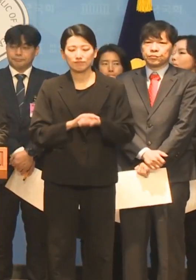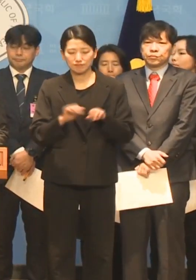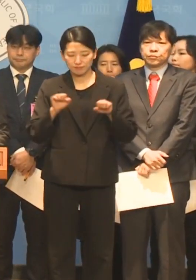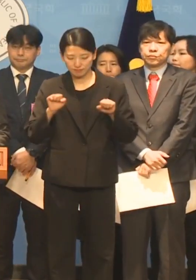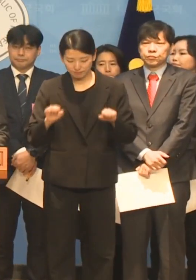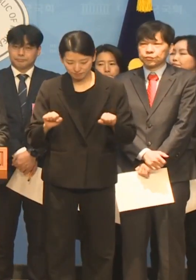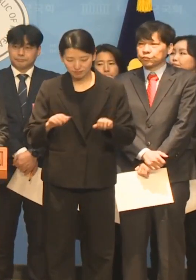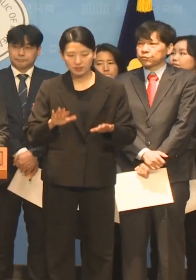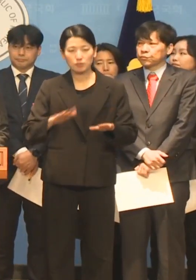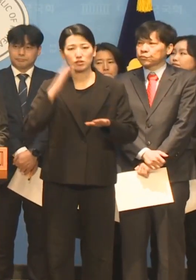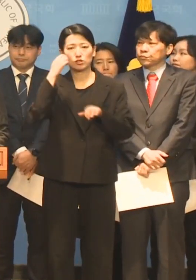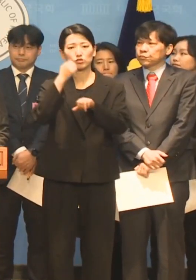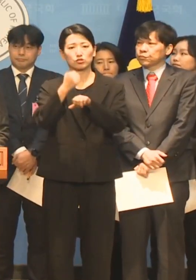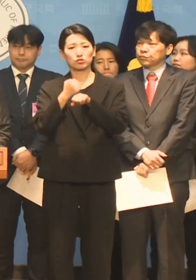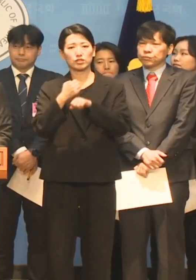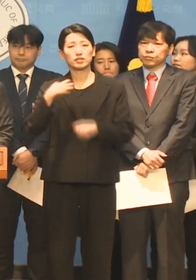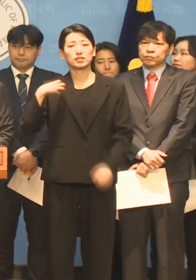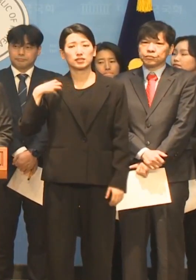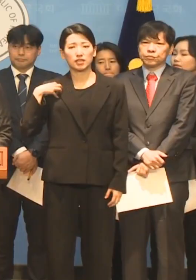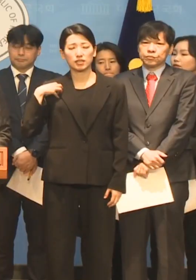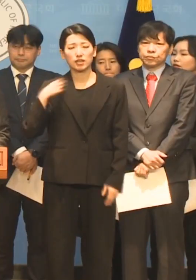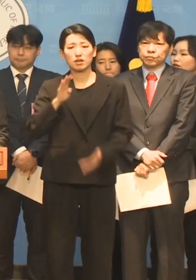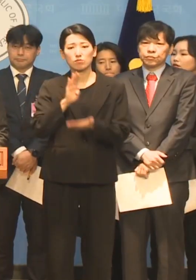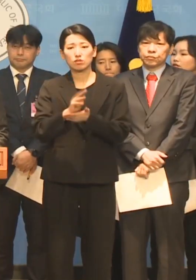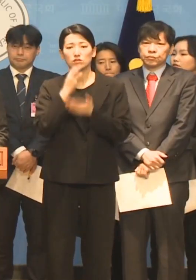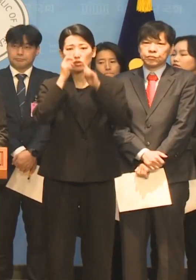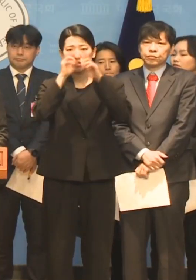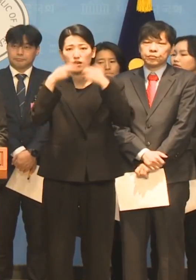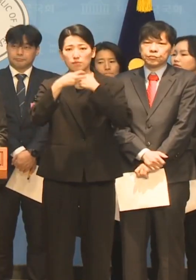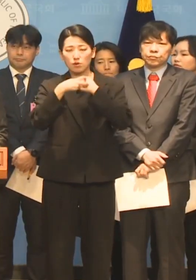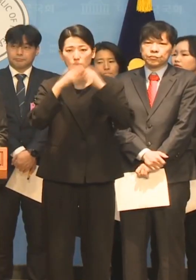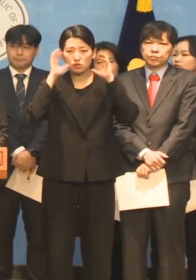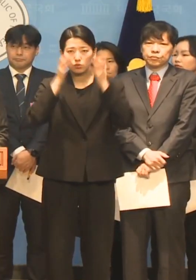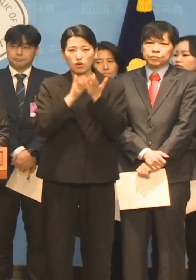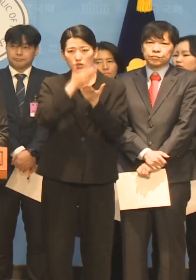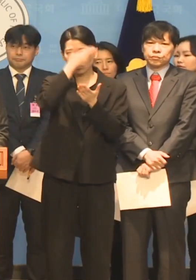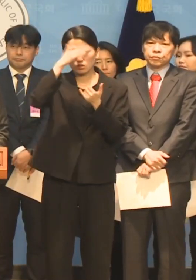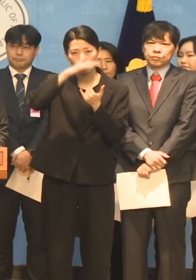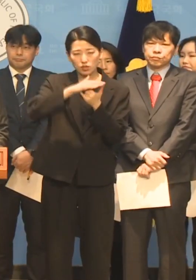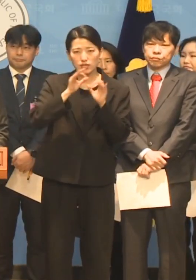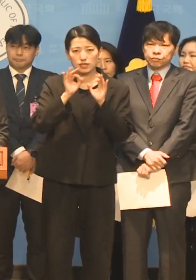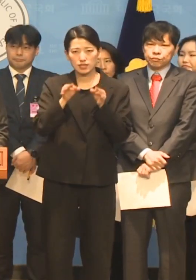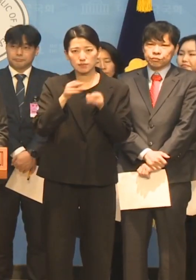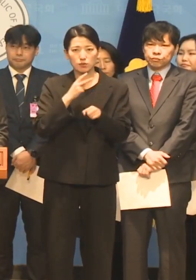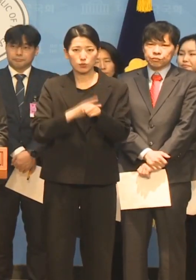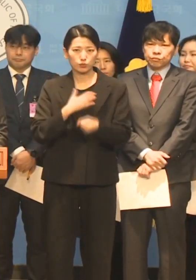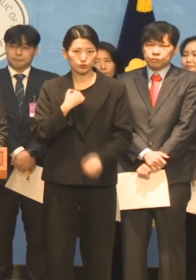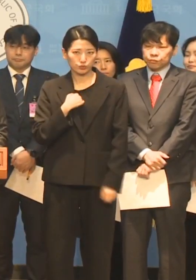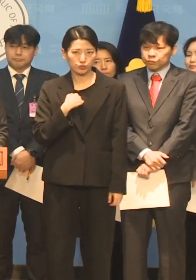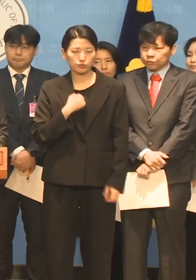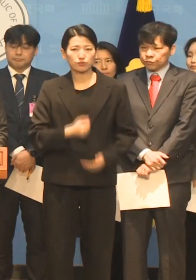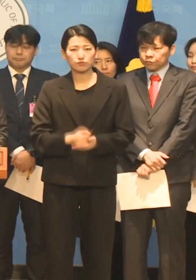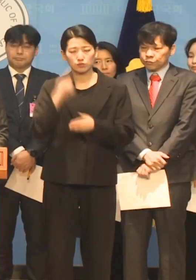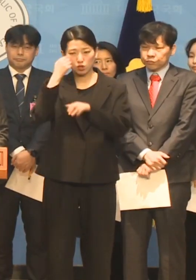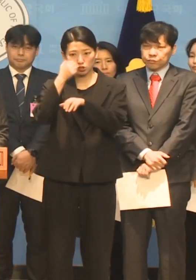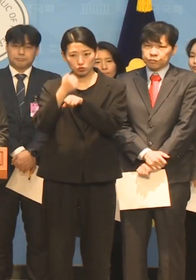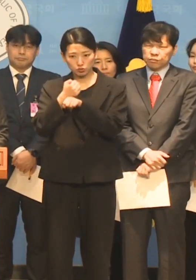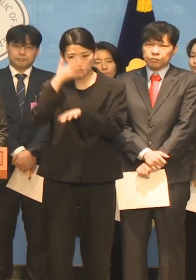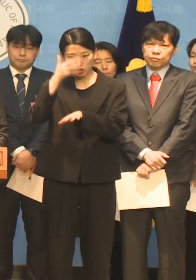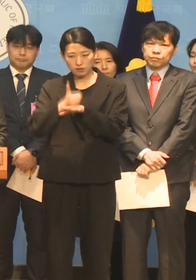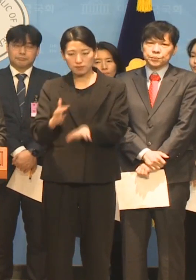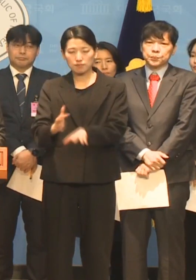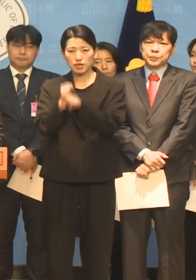안녕하십니까. 이번 연구의 연구 책을 맡은 분당 서울대학교 병원 소아청소년과 김재현 교수입니다. 연구 결과에 대해서 간략히